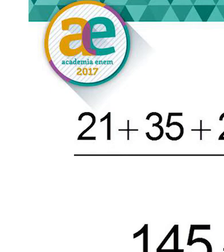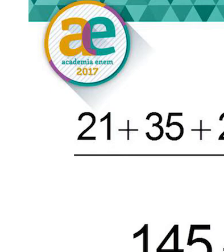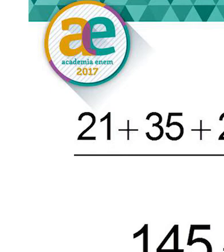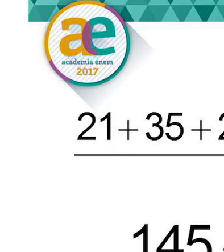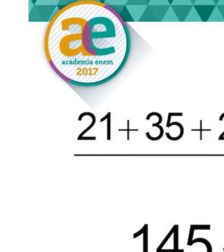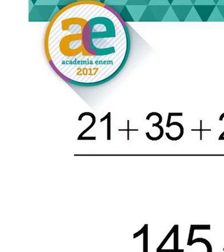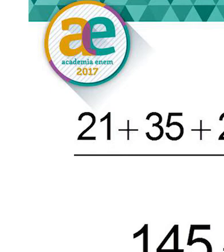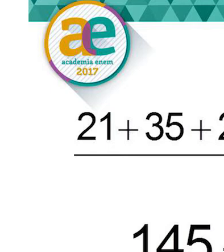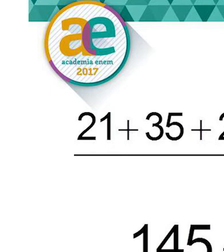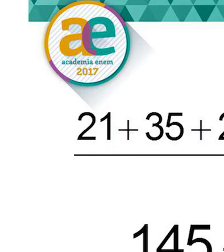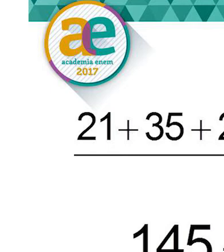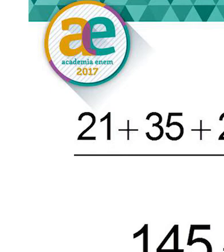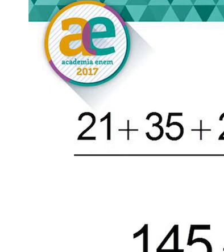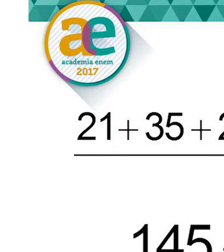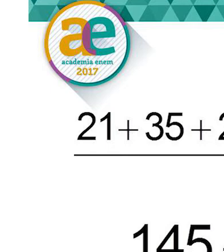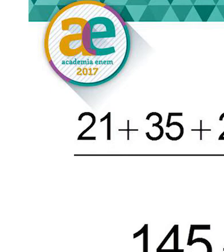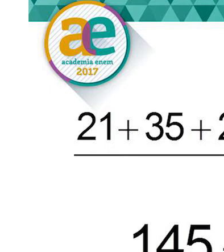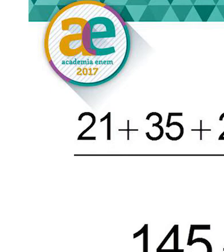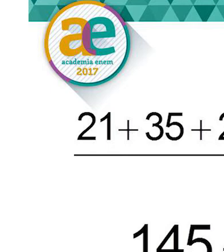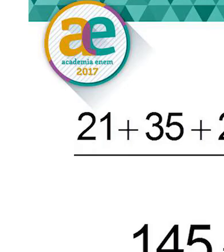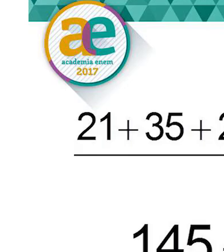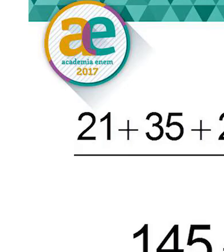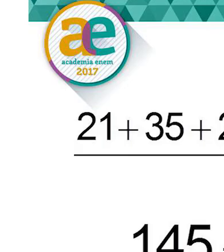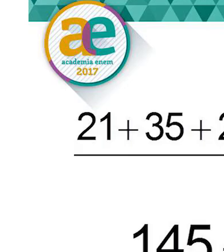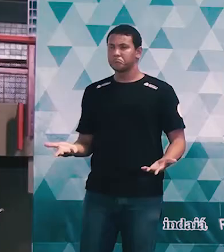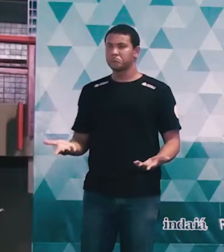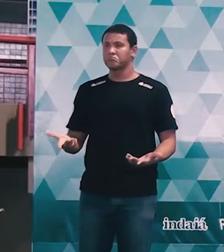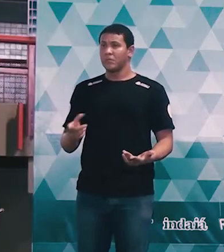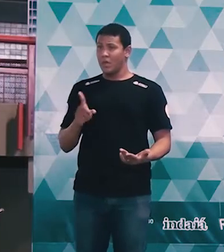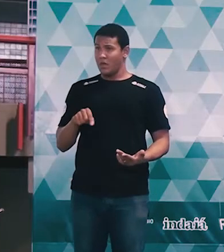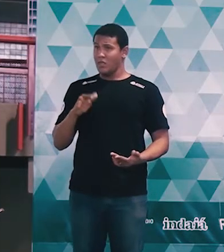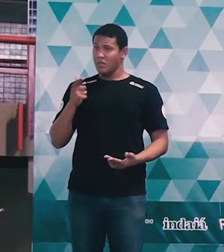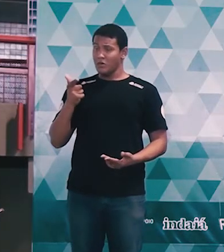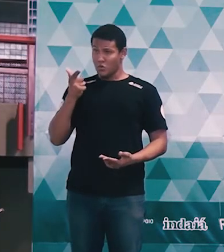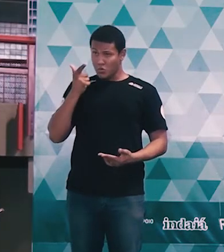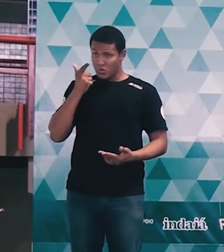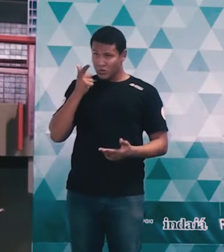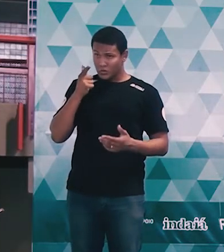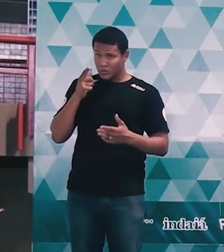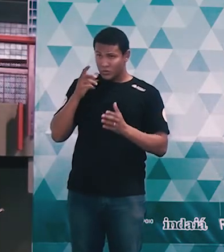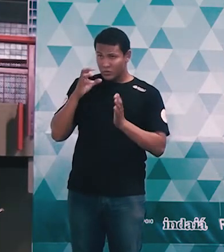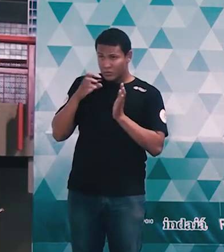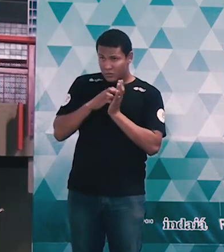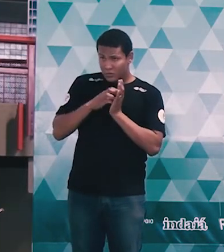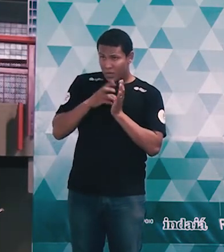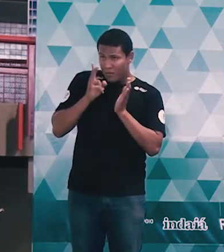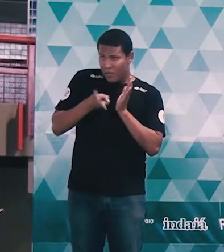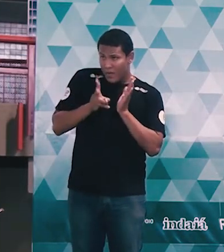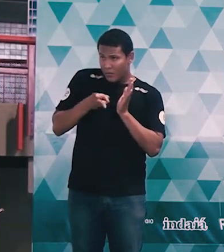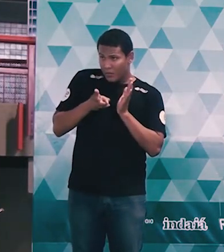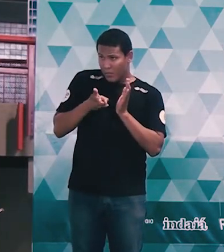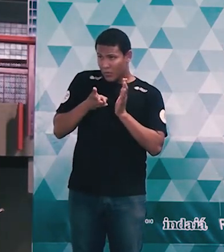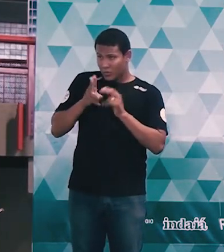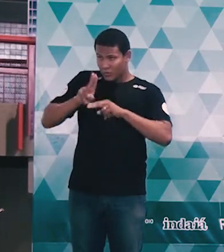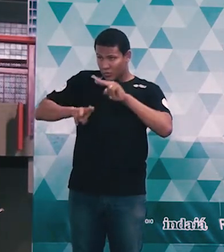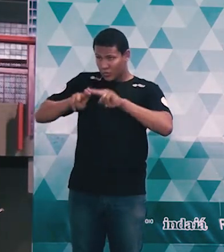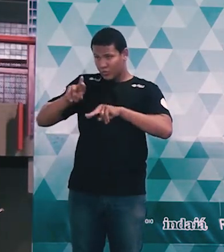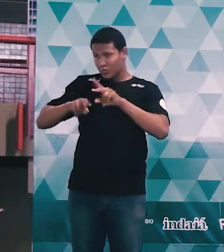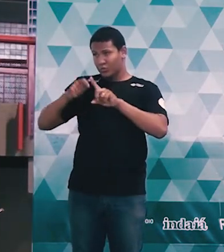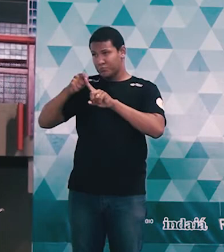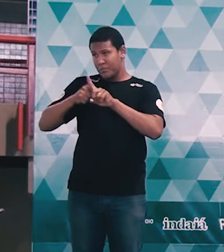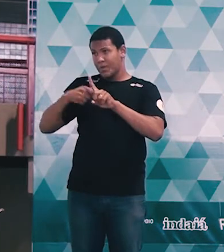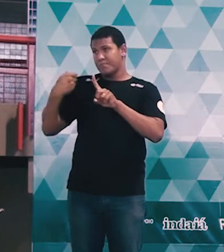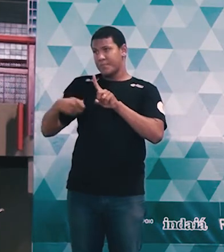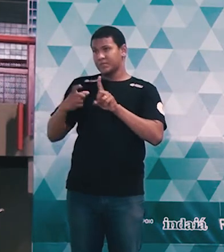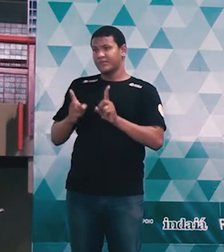35. Então a resposta da questão é o seguinte: para o cara conseguir permanecer no emprego, ele precisa vender no mês